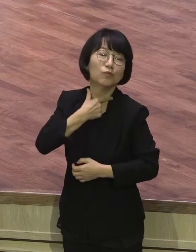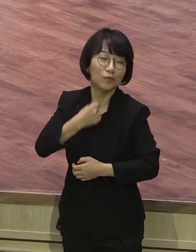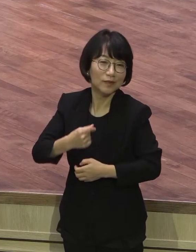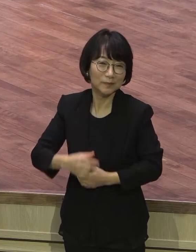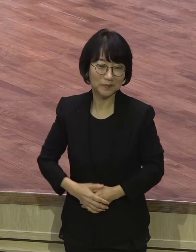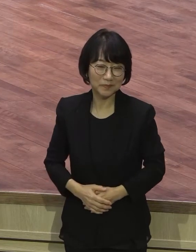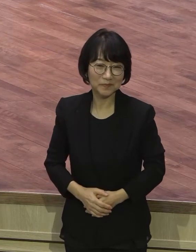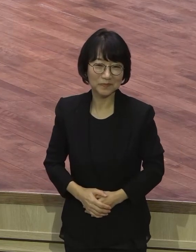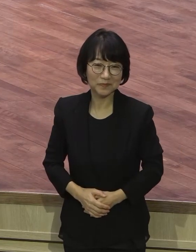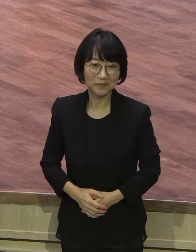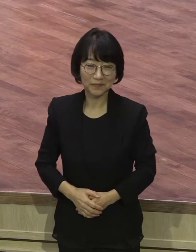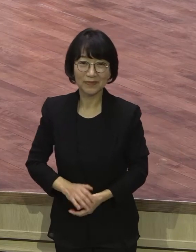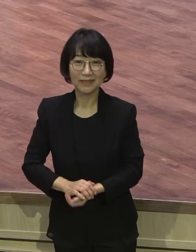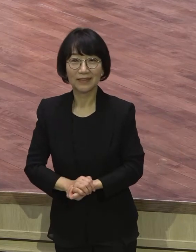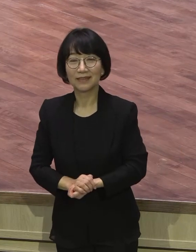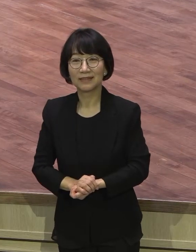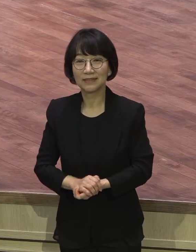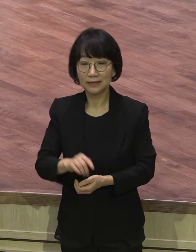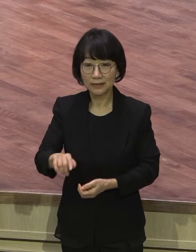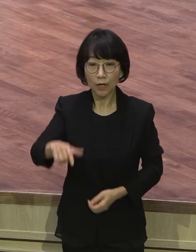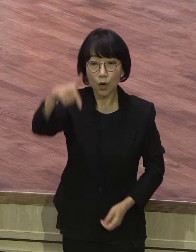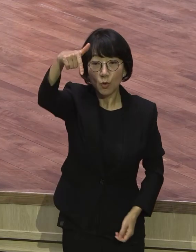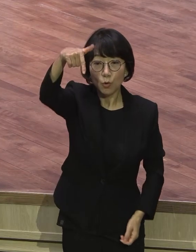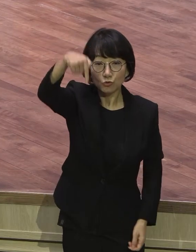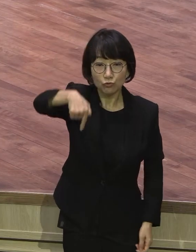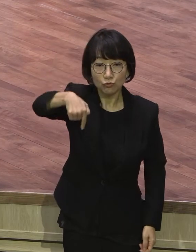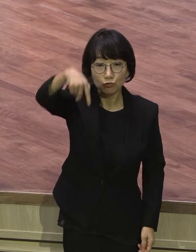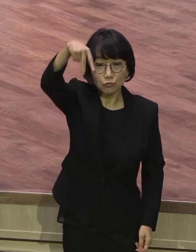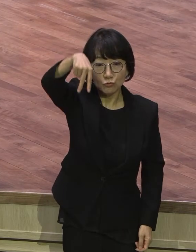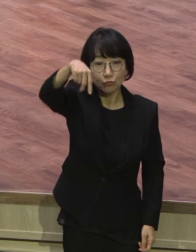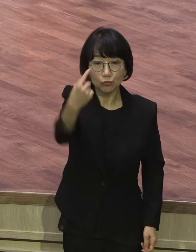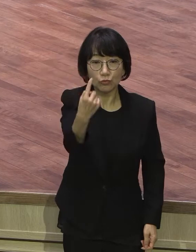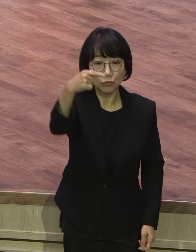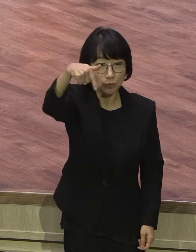뜻이에요. 이걸 신학적으로 표현하면 구속사 성취.